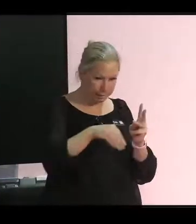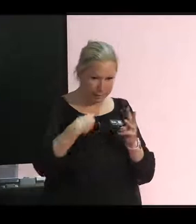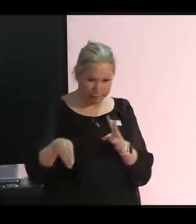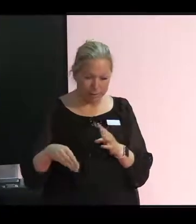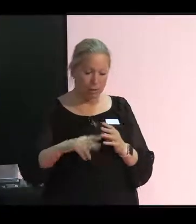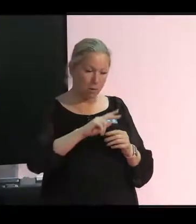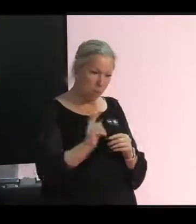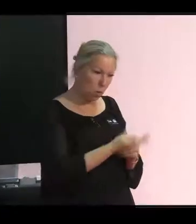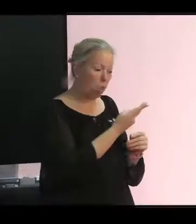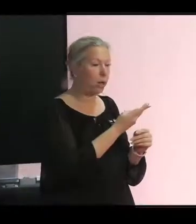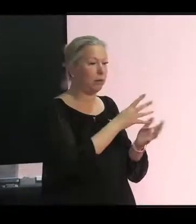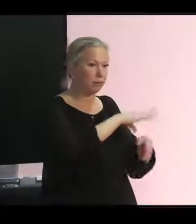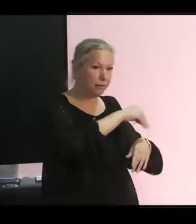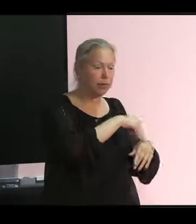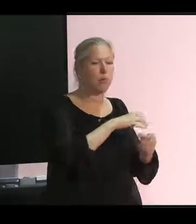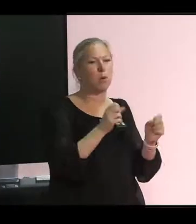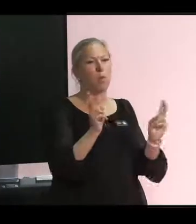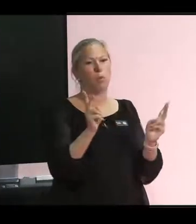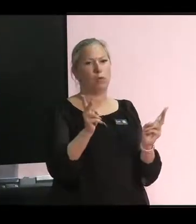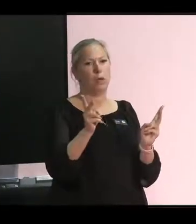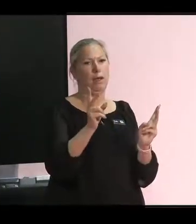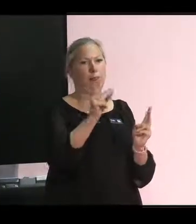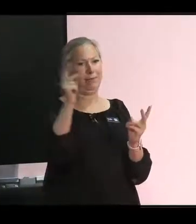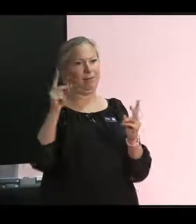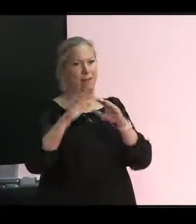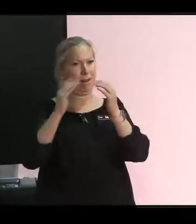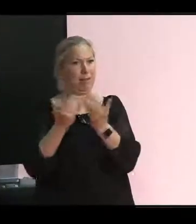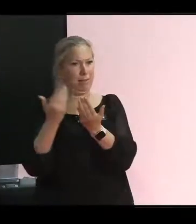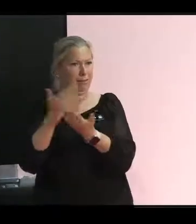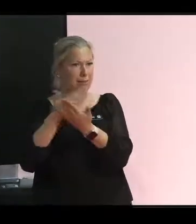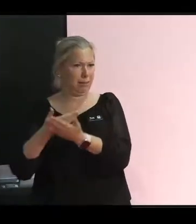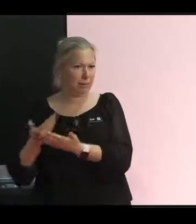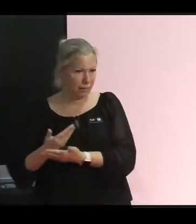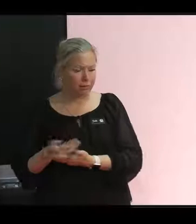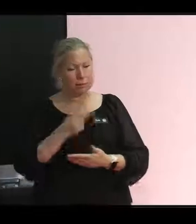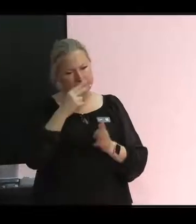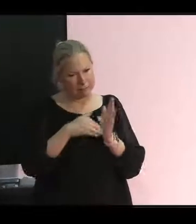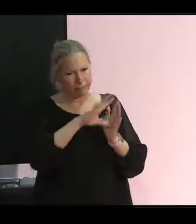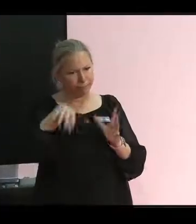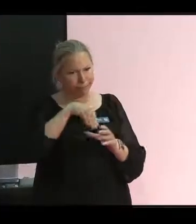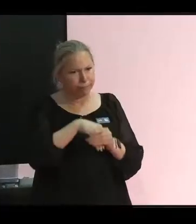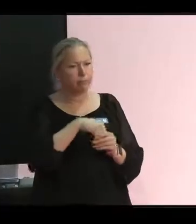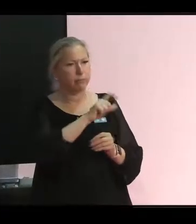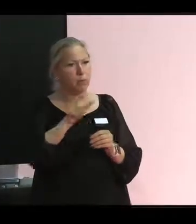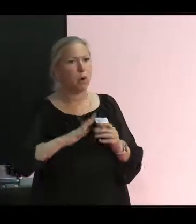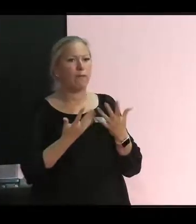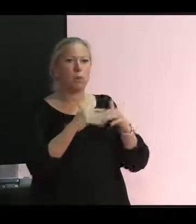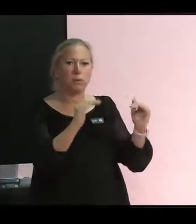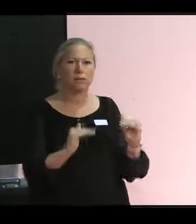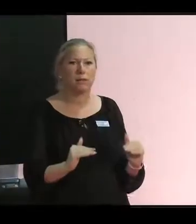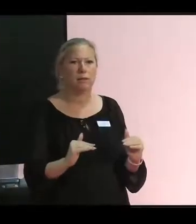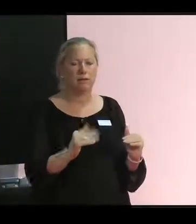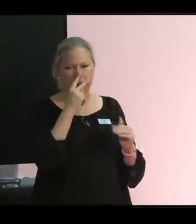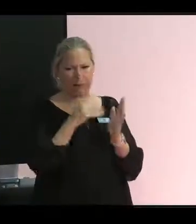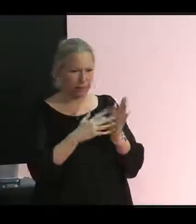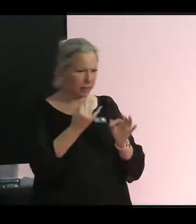både i Sverige eller i vårt fall också runt om i världen att de inkluderar personer med funktionsnedsättning. Man ser till att man kan